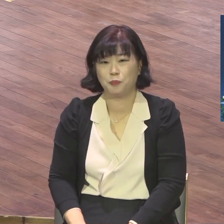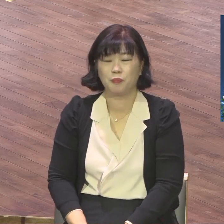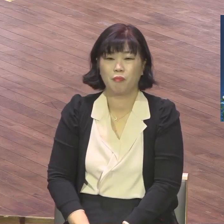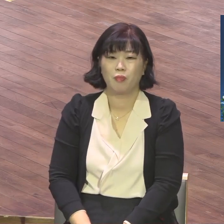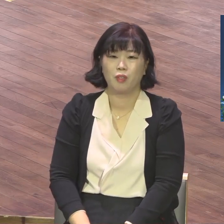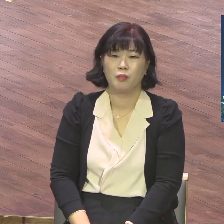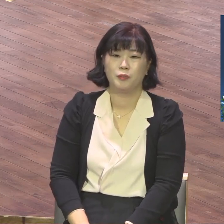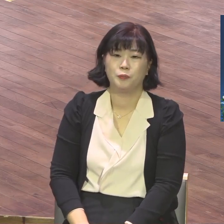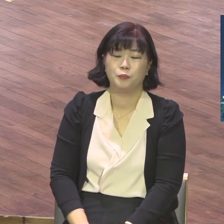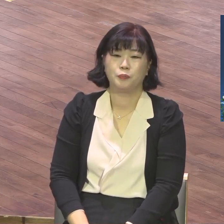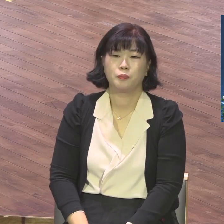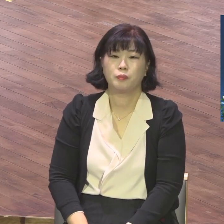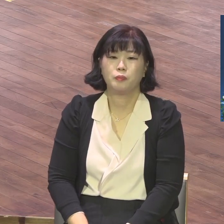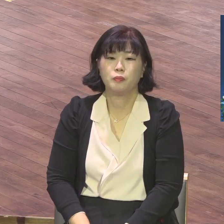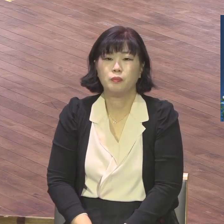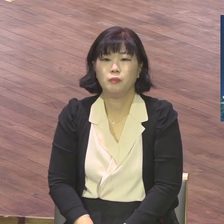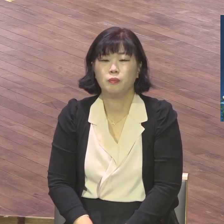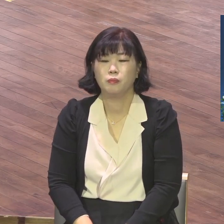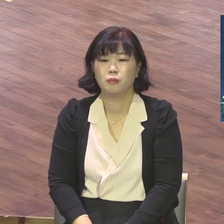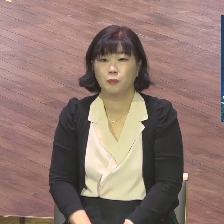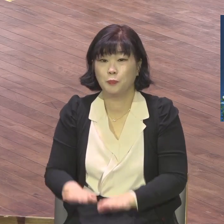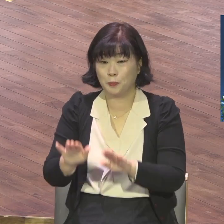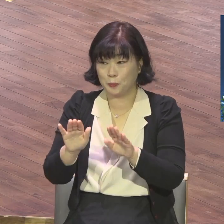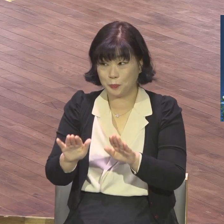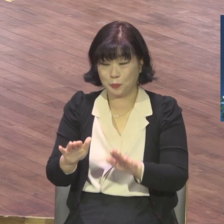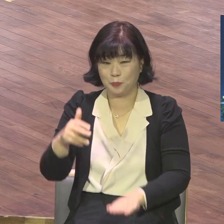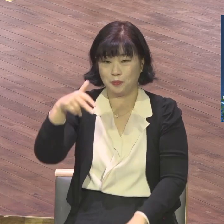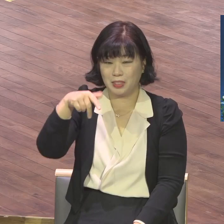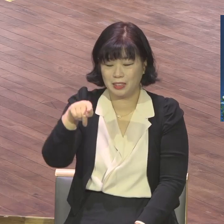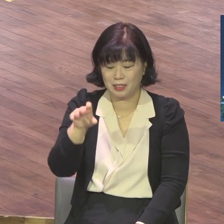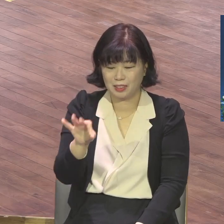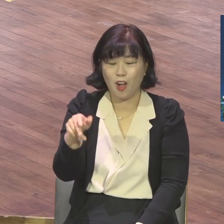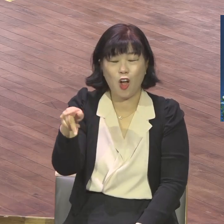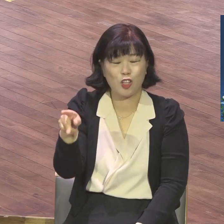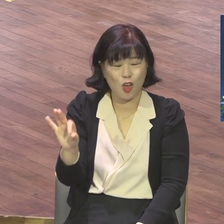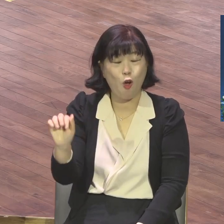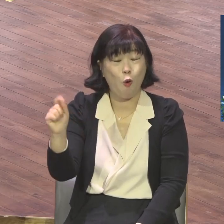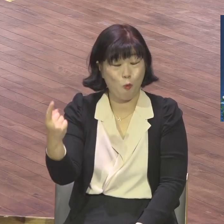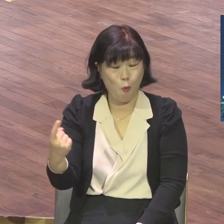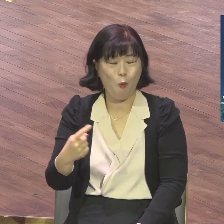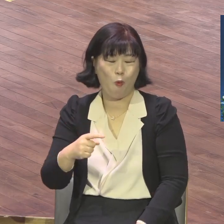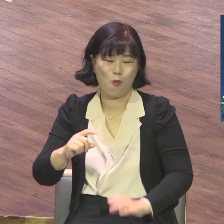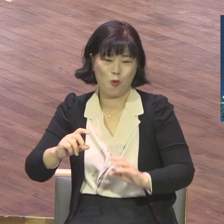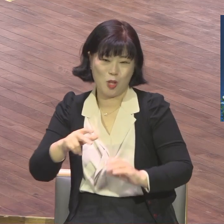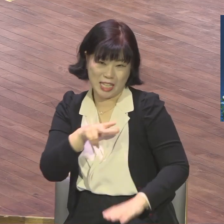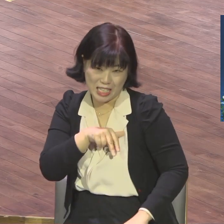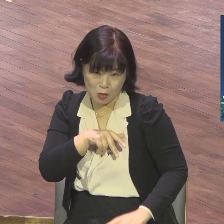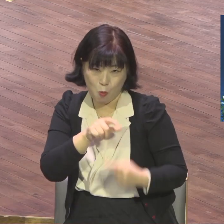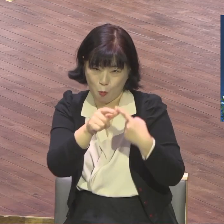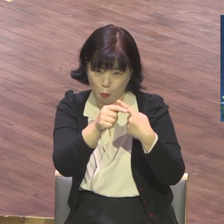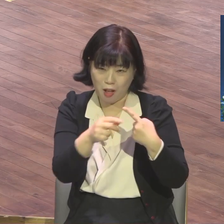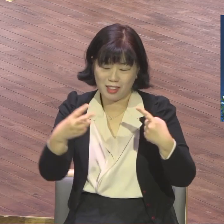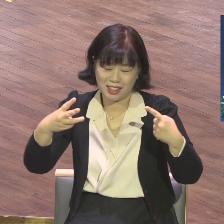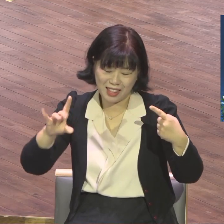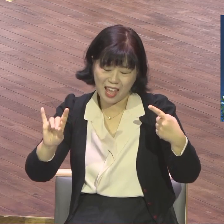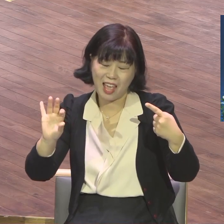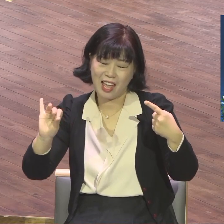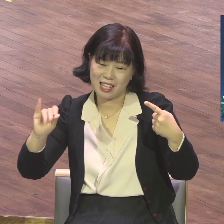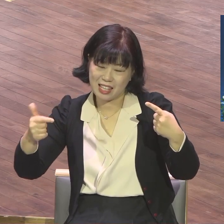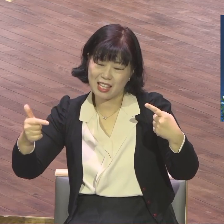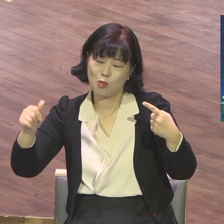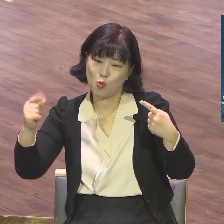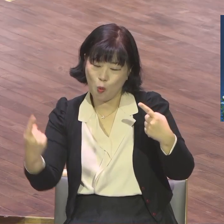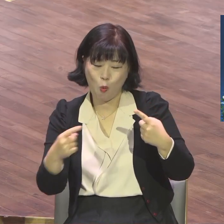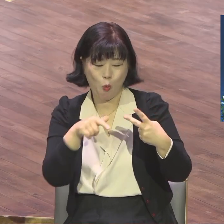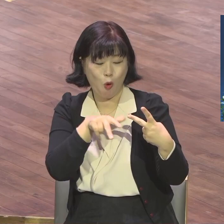언제 앞으로 이제 정경이고 어원 저 태영 언제 만나기? 오늘로 끝이야. 제가 볼 때는 다시